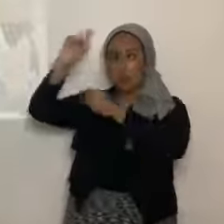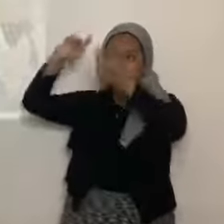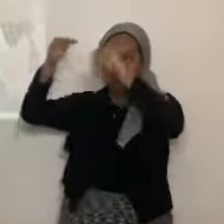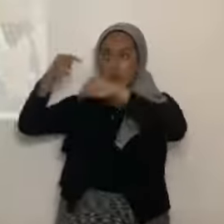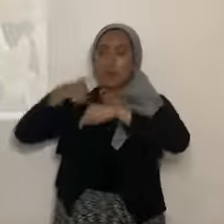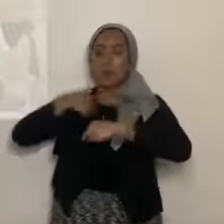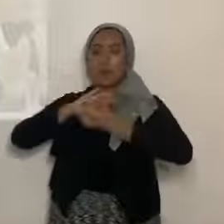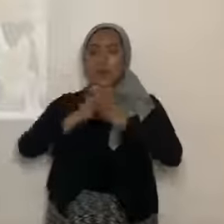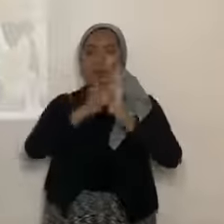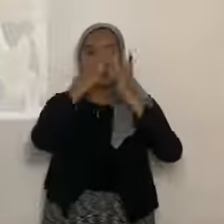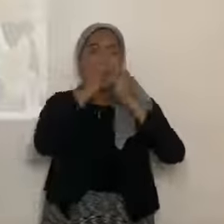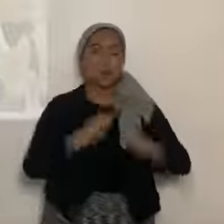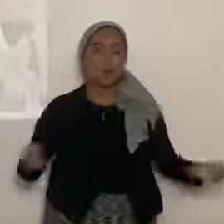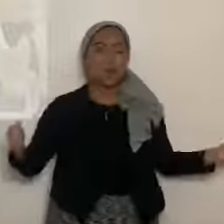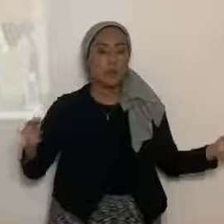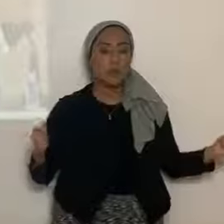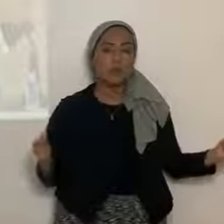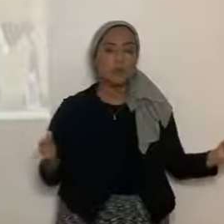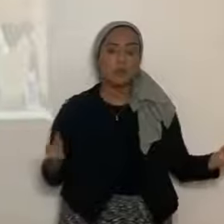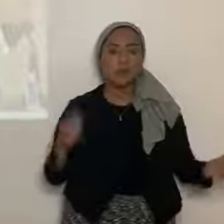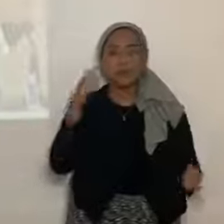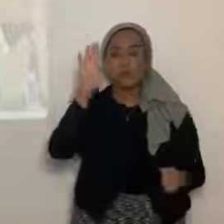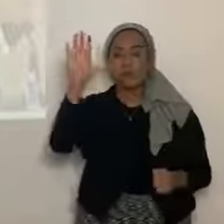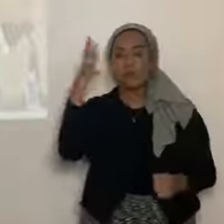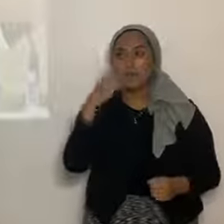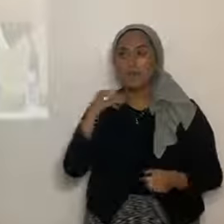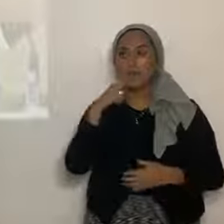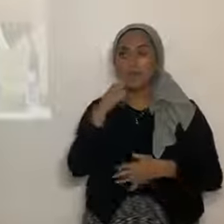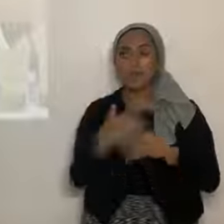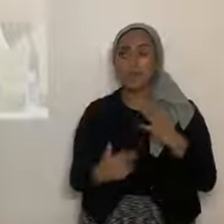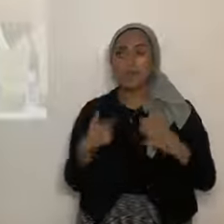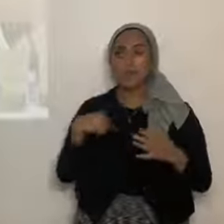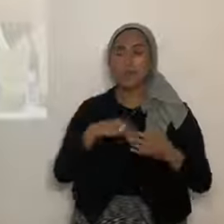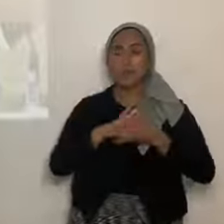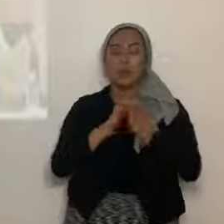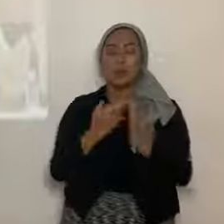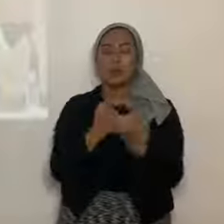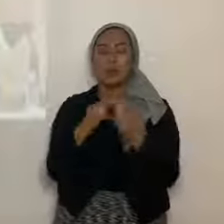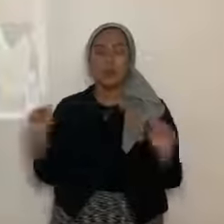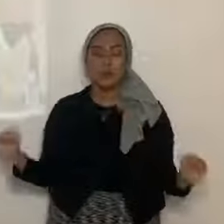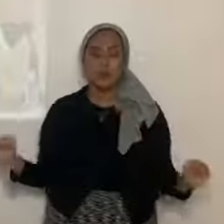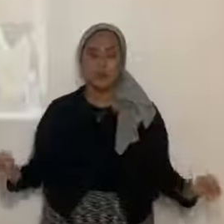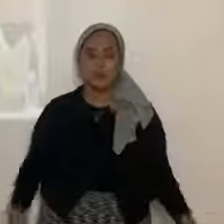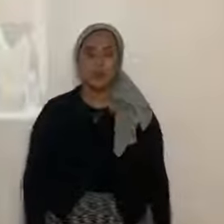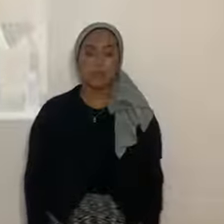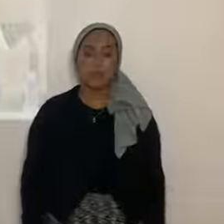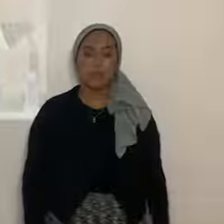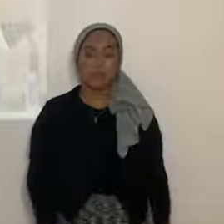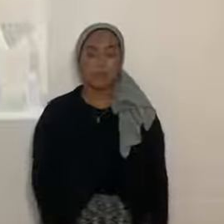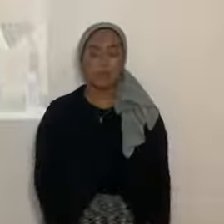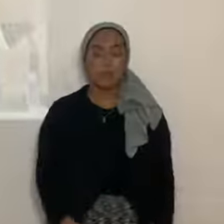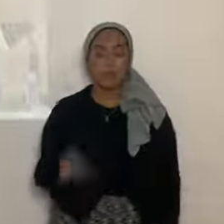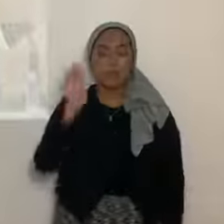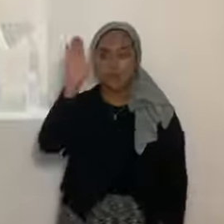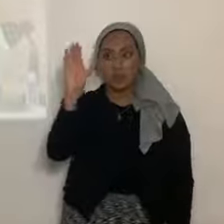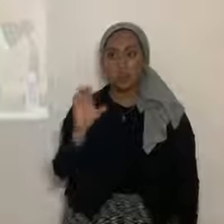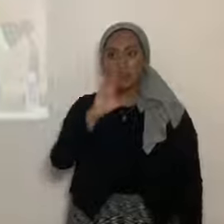curados, sanados. Por su sangre, salvos. Y por su sacrificio, sanados.